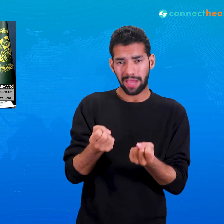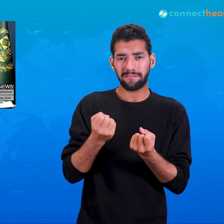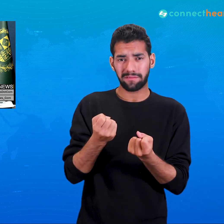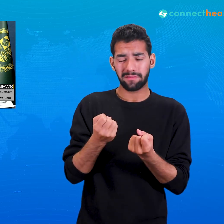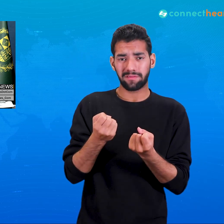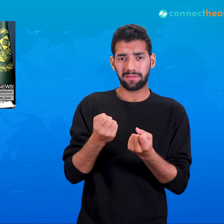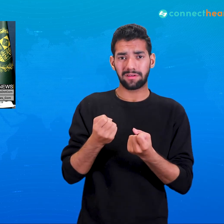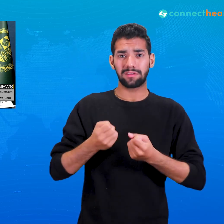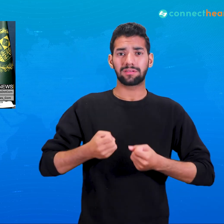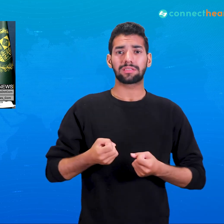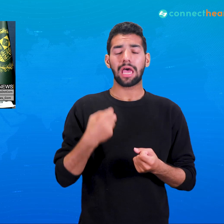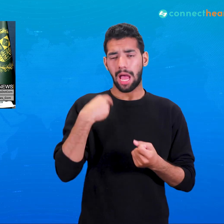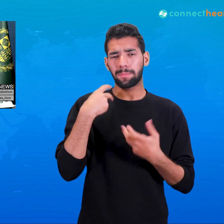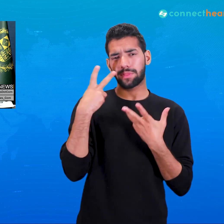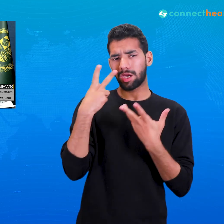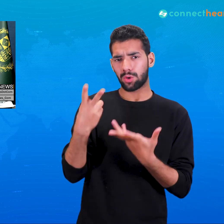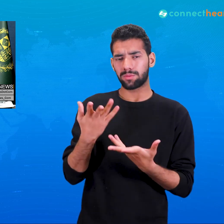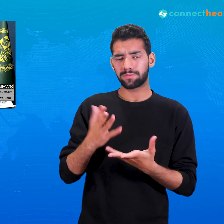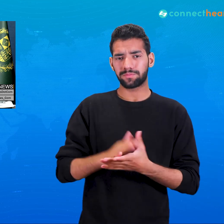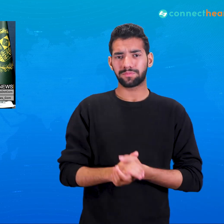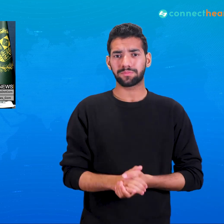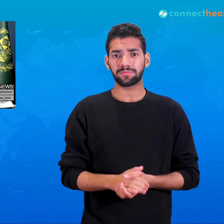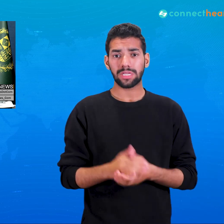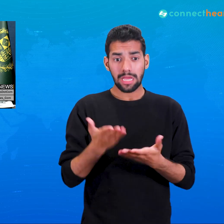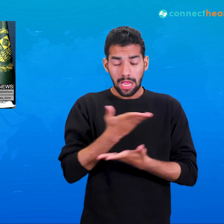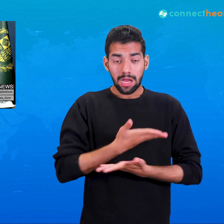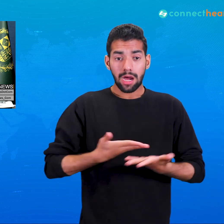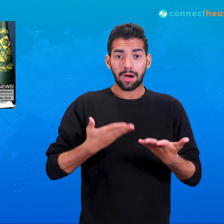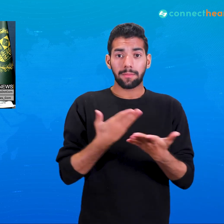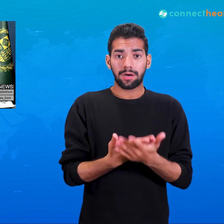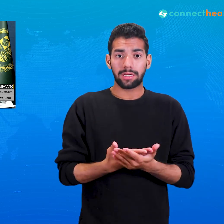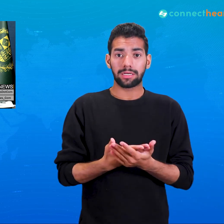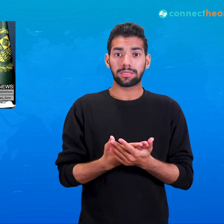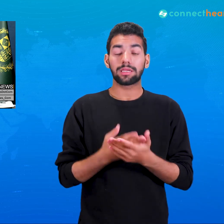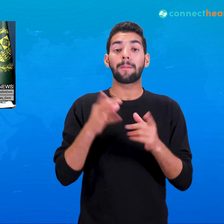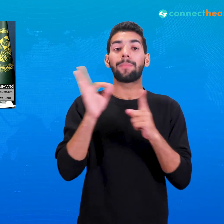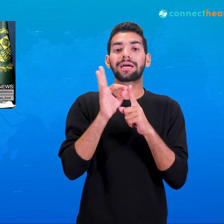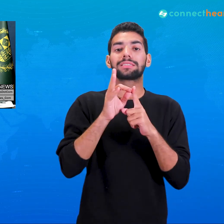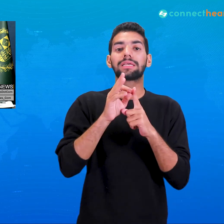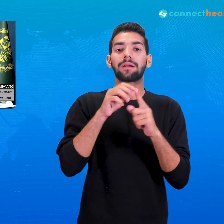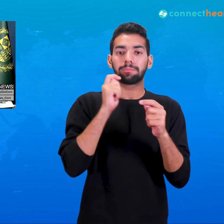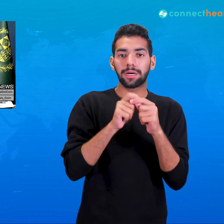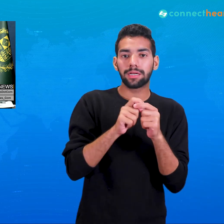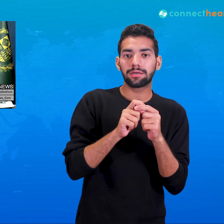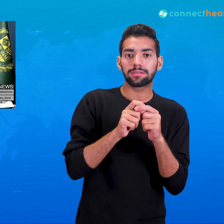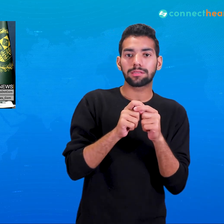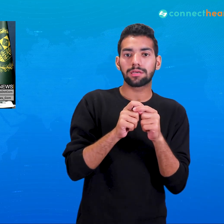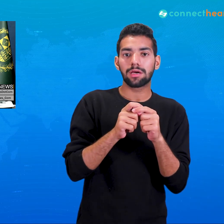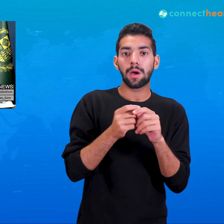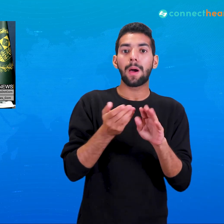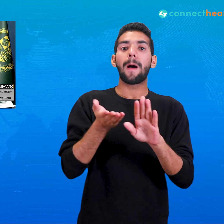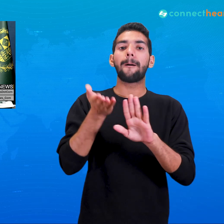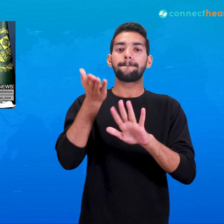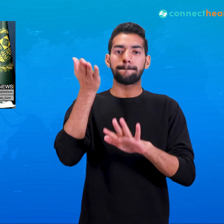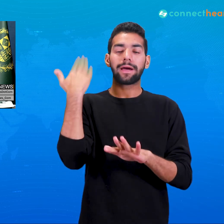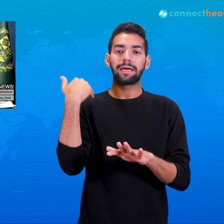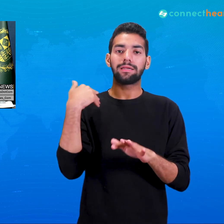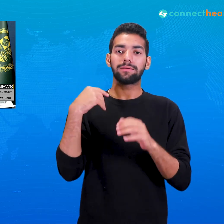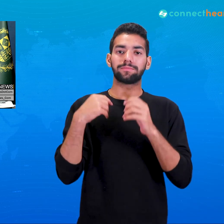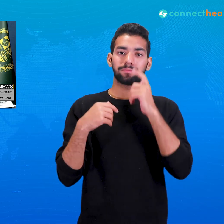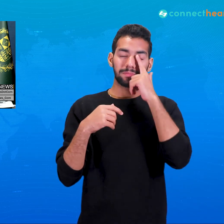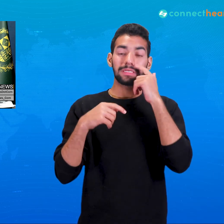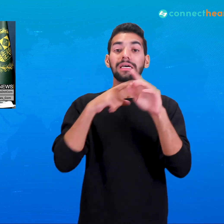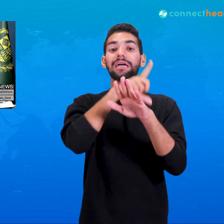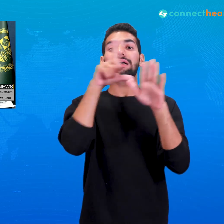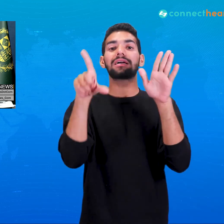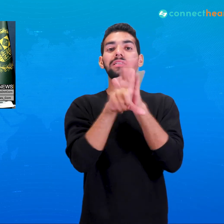خرابی ہے نا وہ ہیں یہ. اب یہ دیکھیں, ہماری جب سے پاکستان بنا, پہلے تو آتے